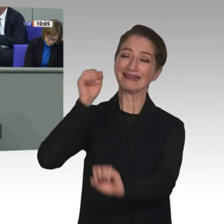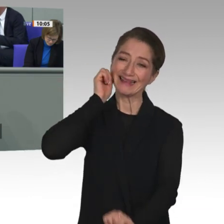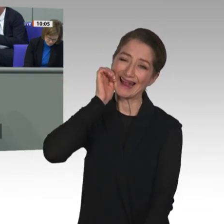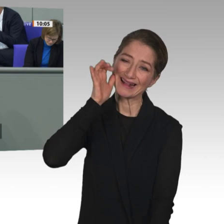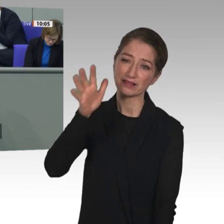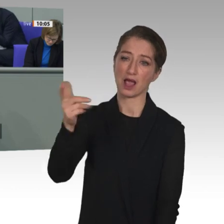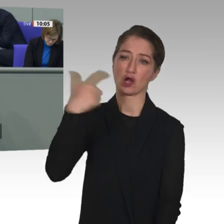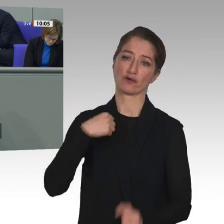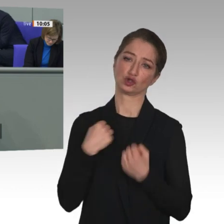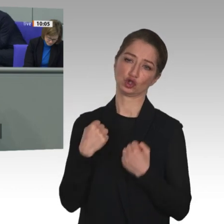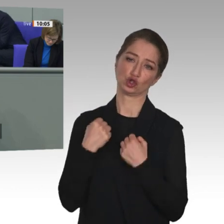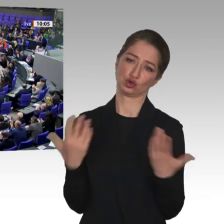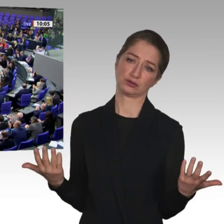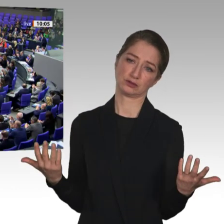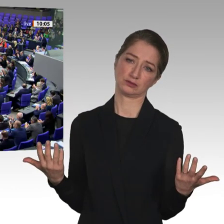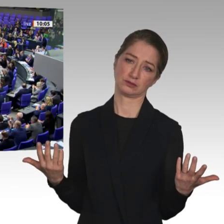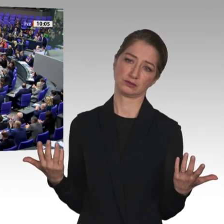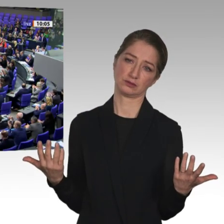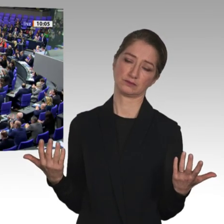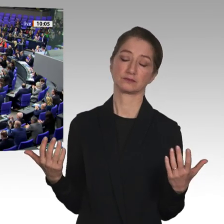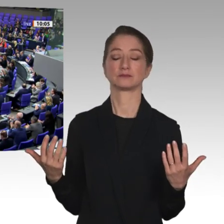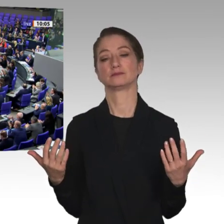die Freiheit und die Demokratie.